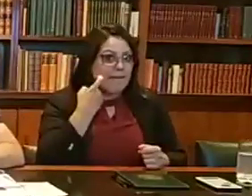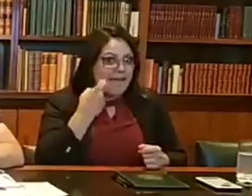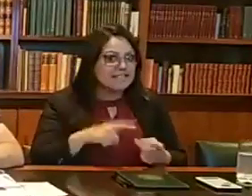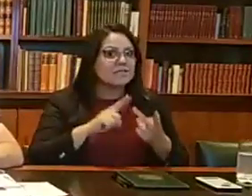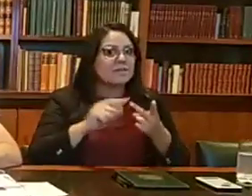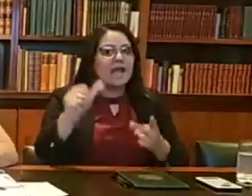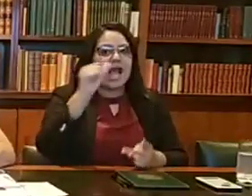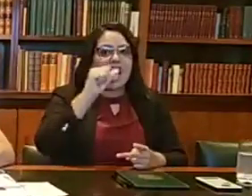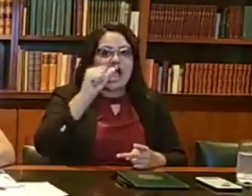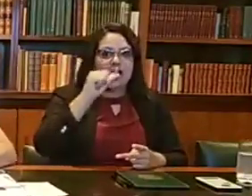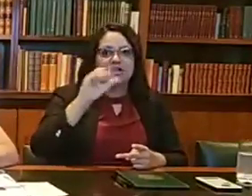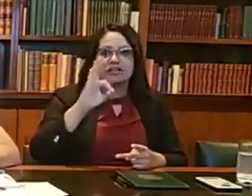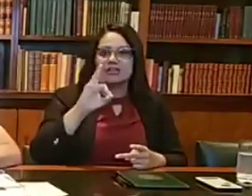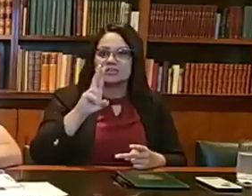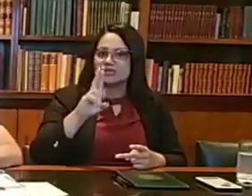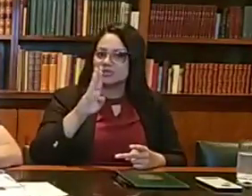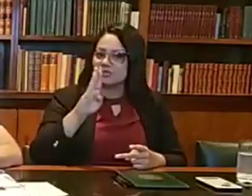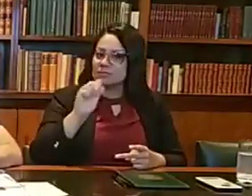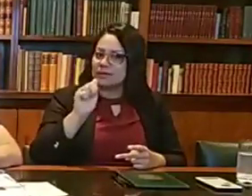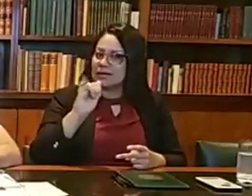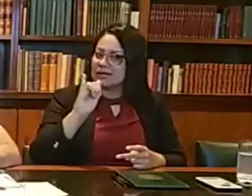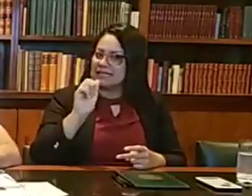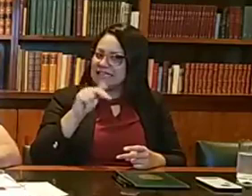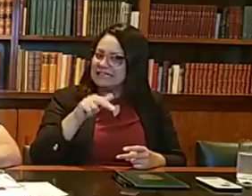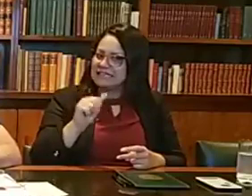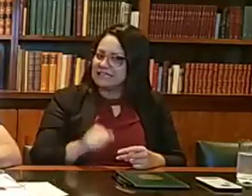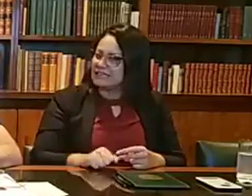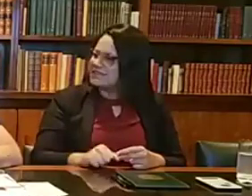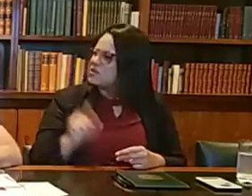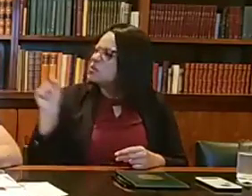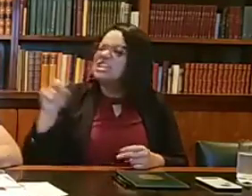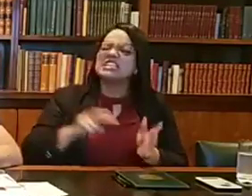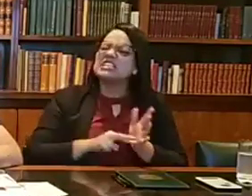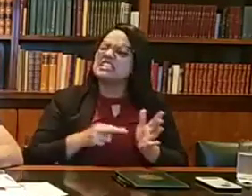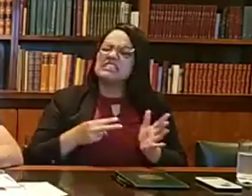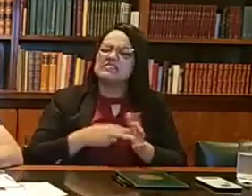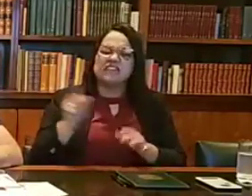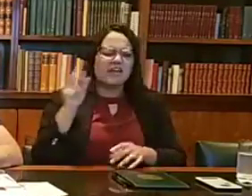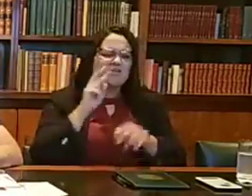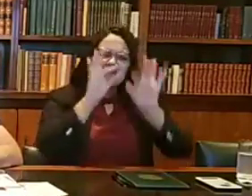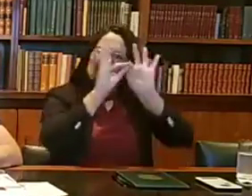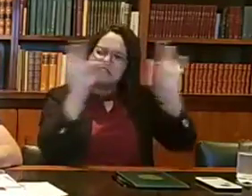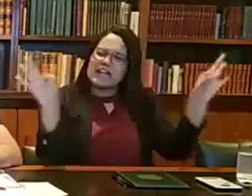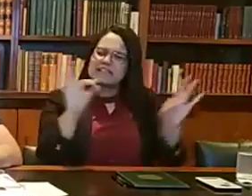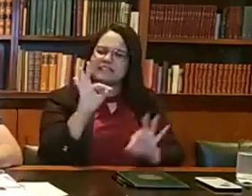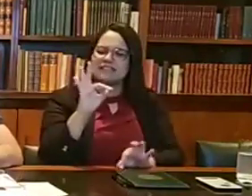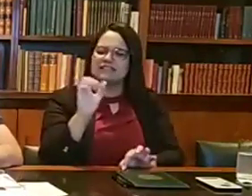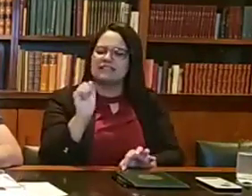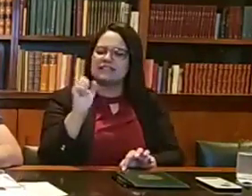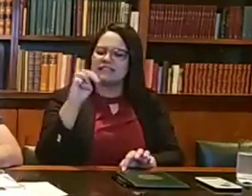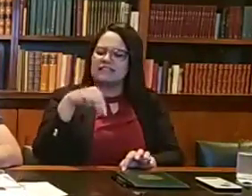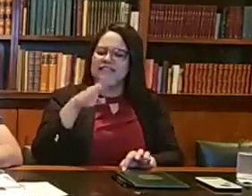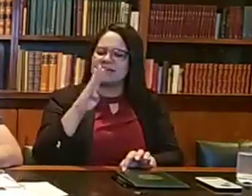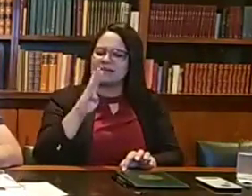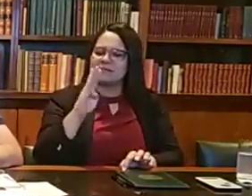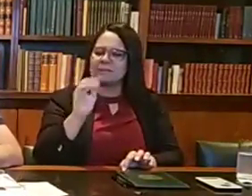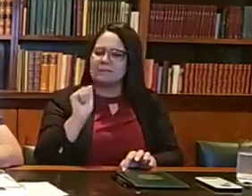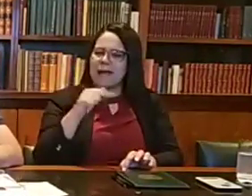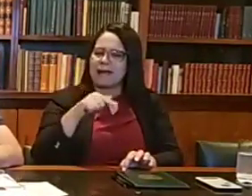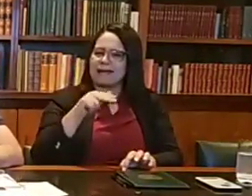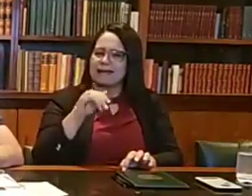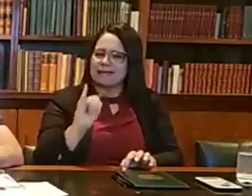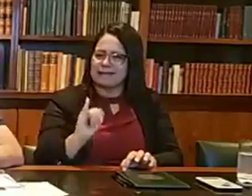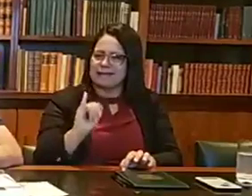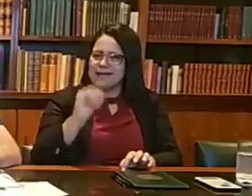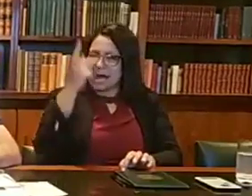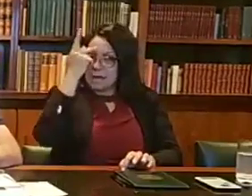Estou vendo aqui, o que é essa história aí de tambaqui na Paulista? Que negócio é esse? Olha só, pessoal, ano